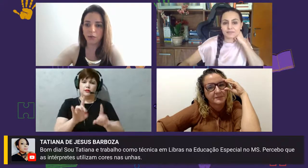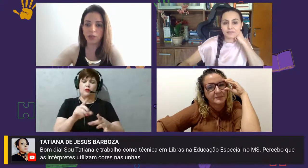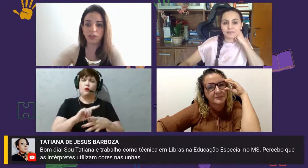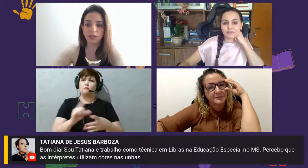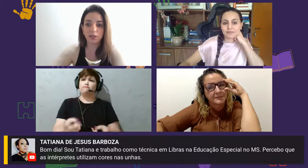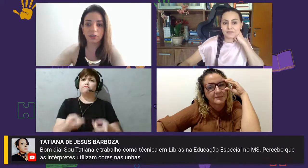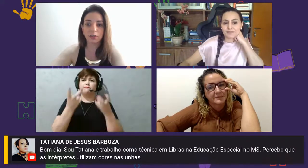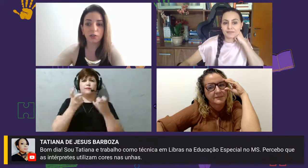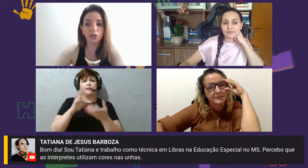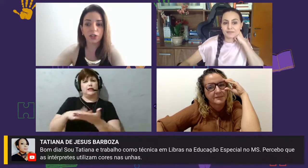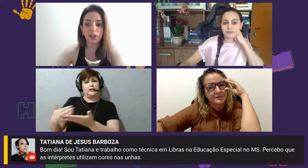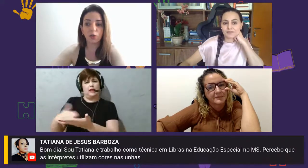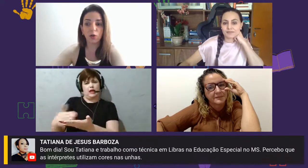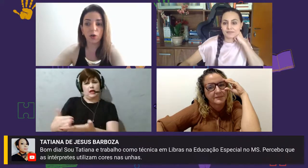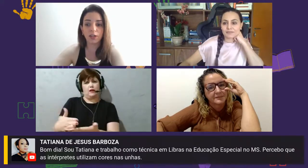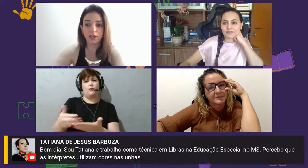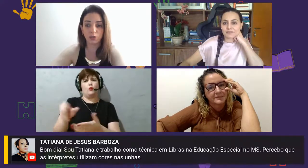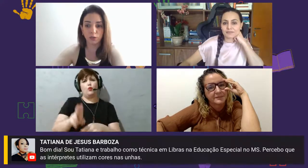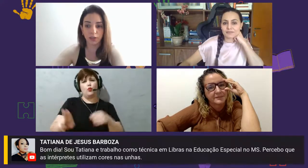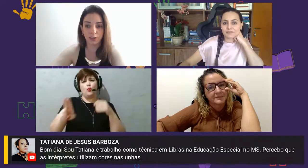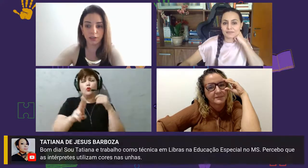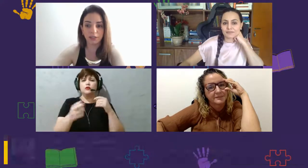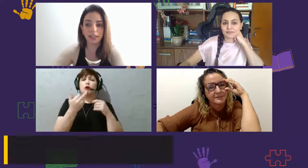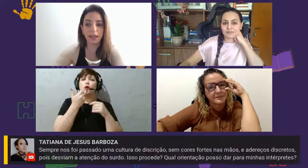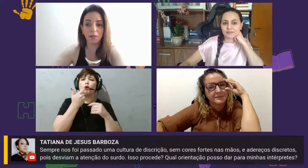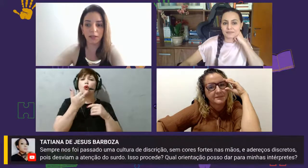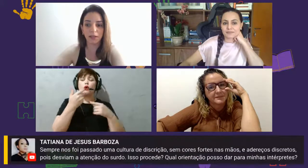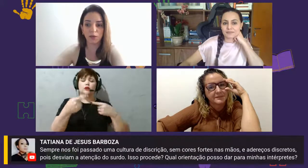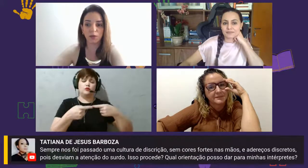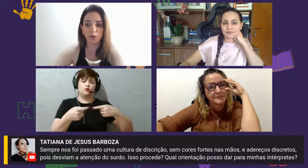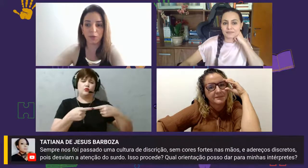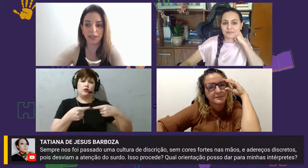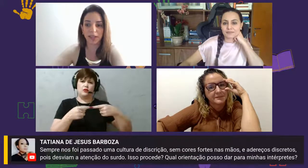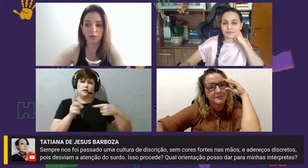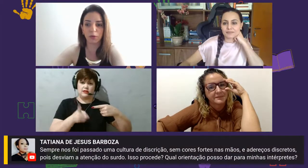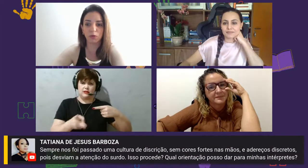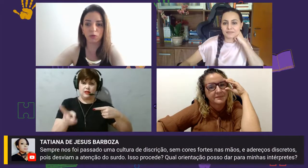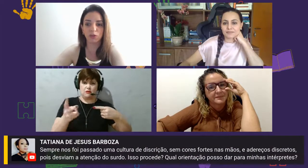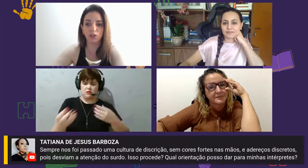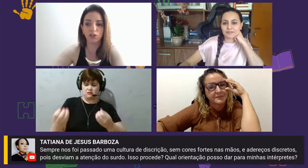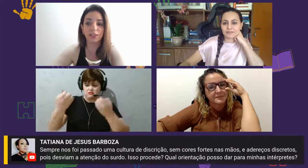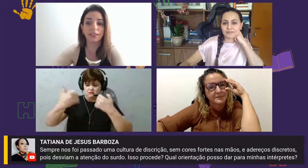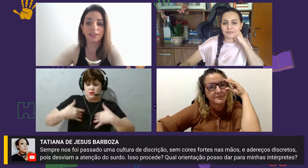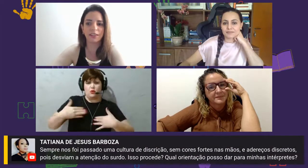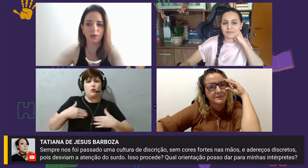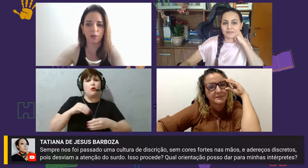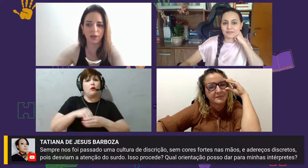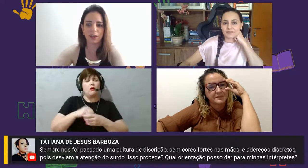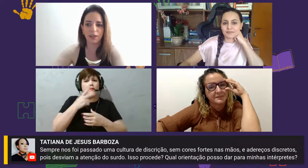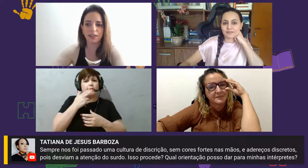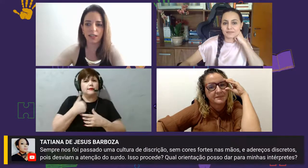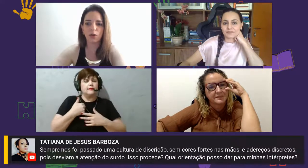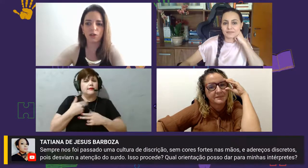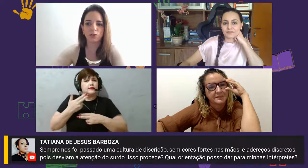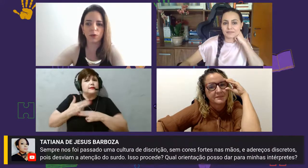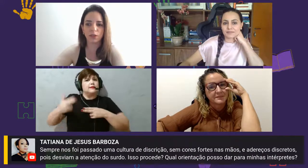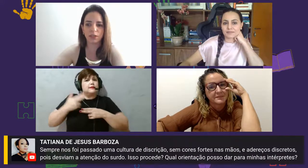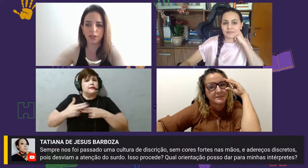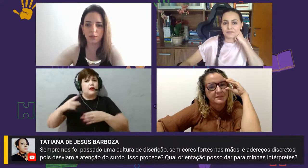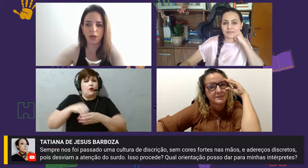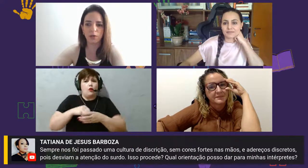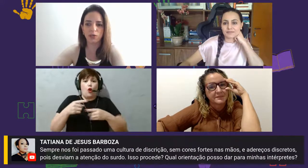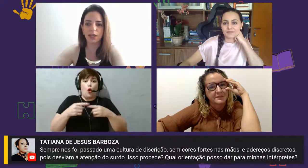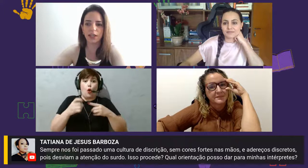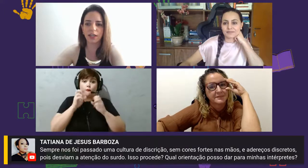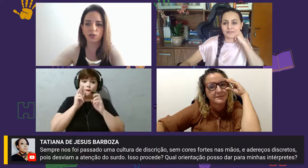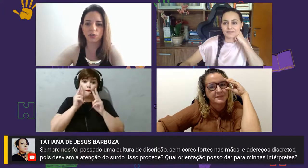que as intérpretes utilizam cores nas unhas. Sempre nos foi passada uma cultura de discrição, sem cores fortes